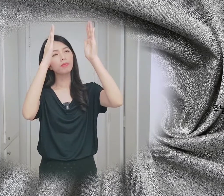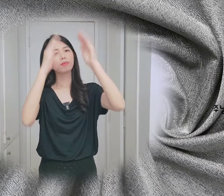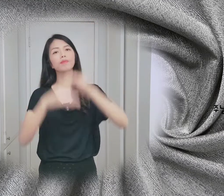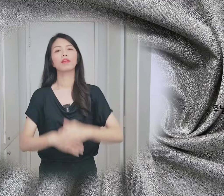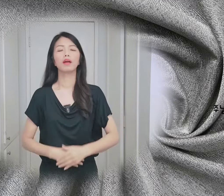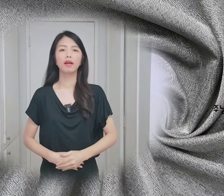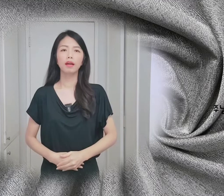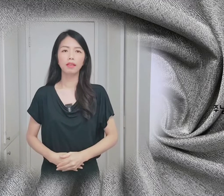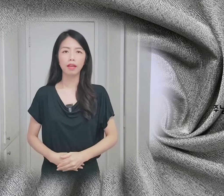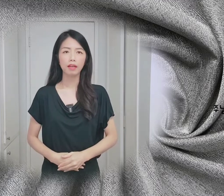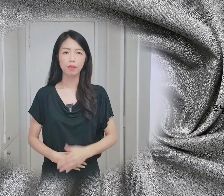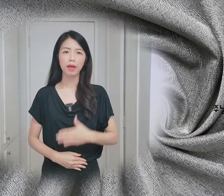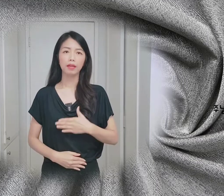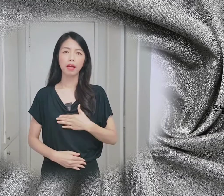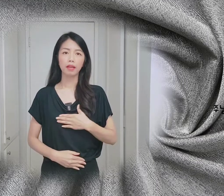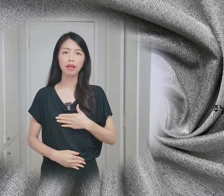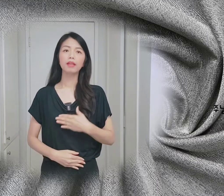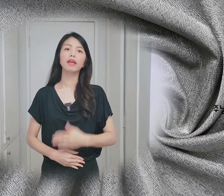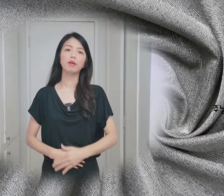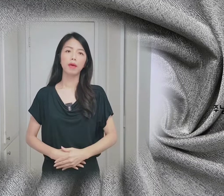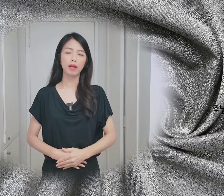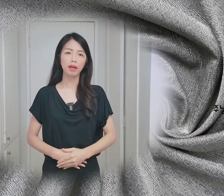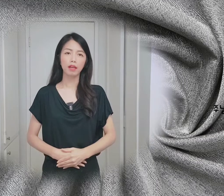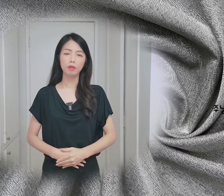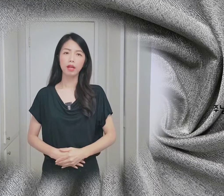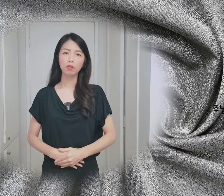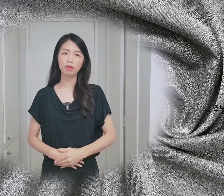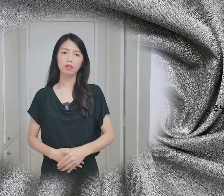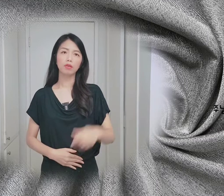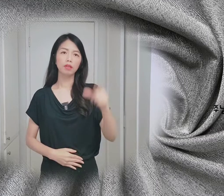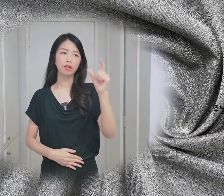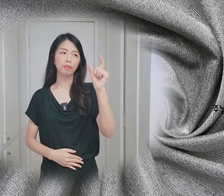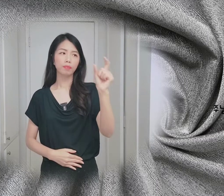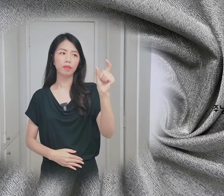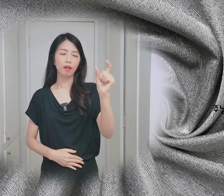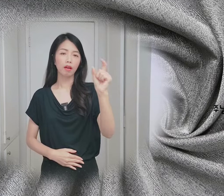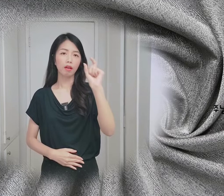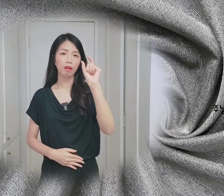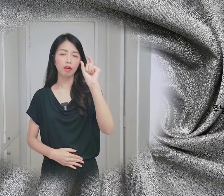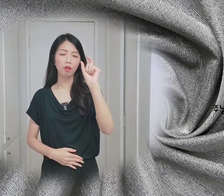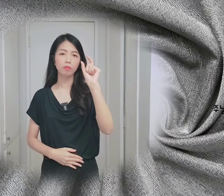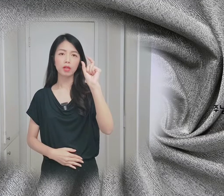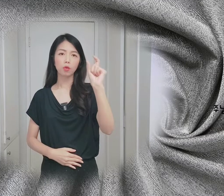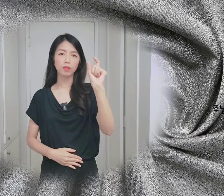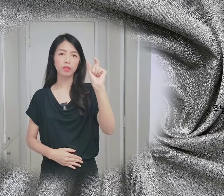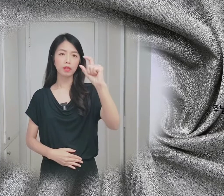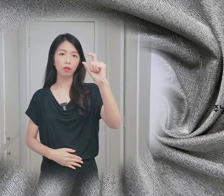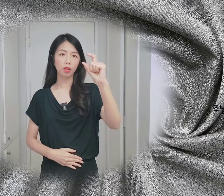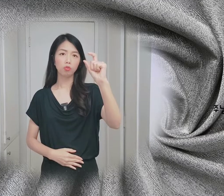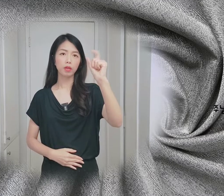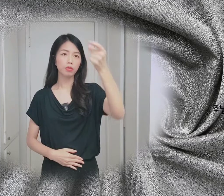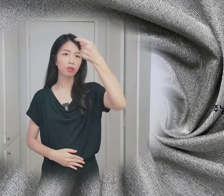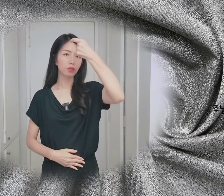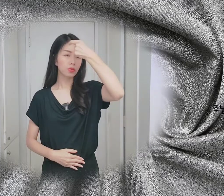향하는 나의 예배, 나의 예배. 예배라고 하는 뜻의 수어는 검지하고 엄지를